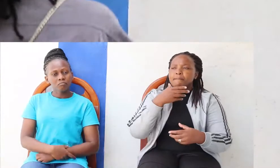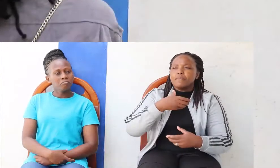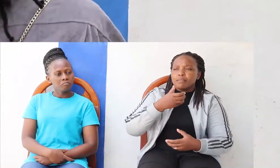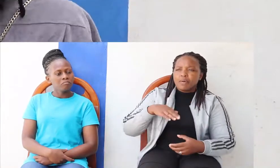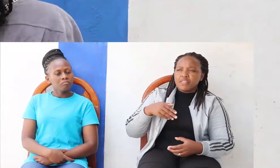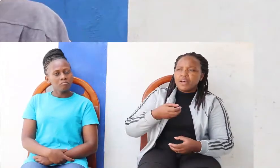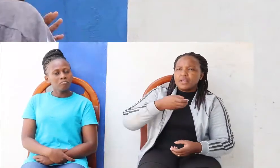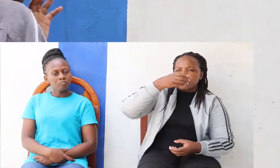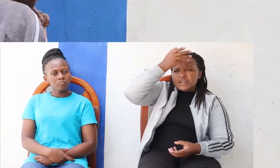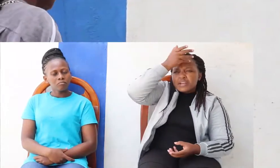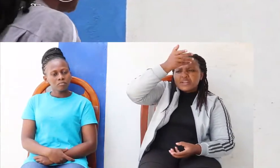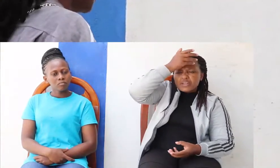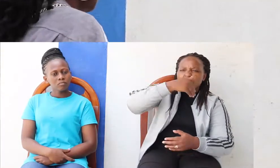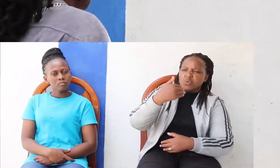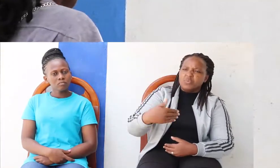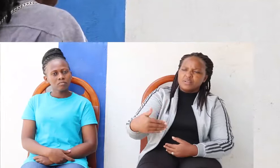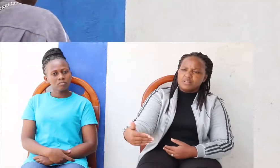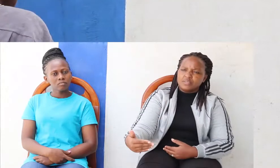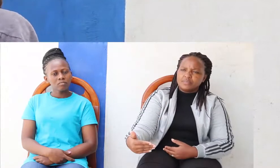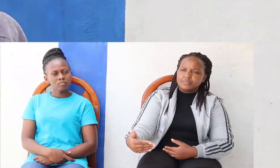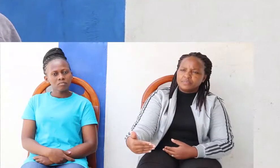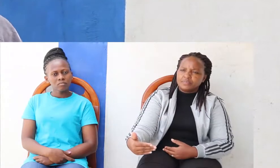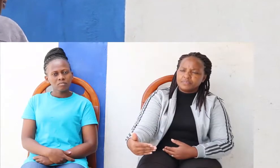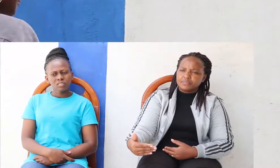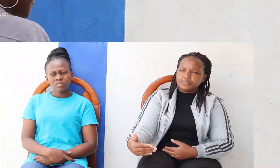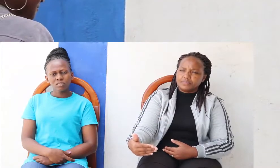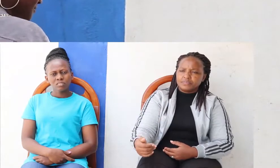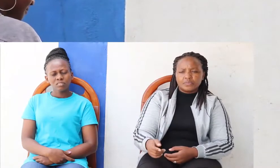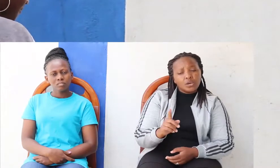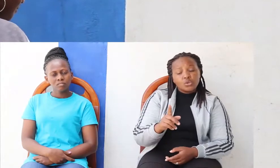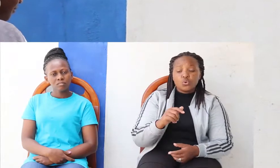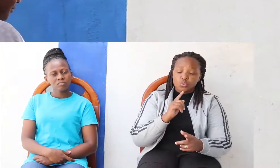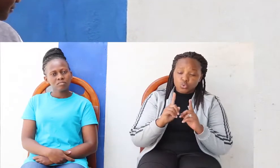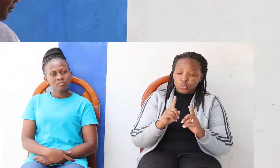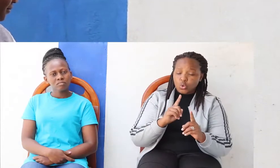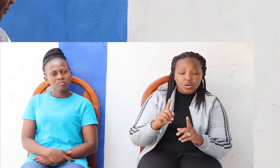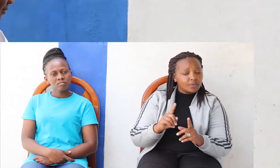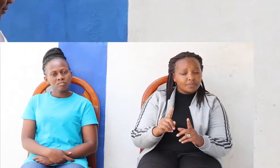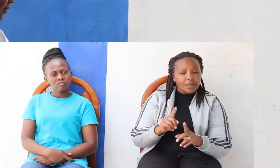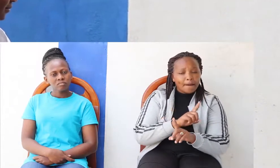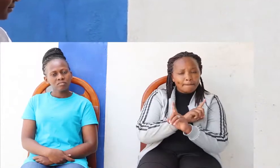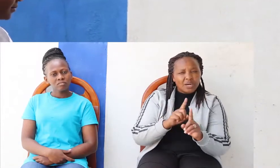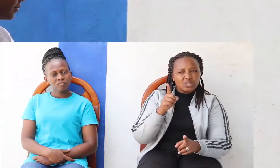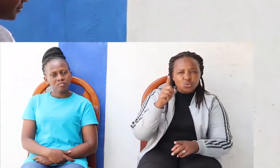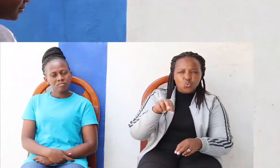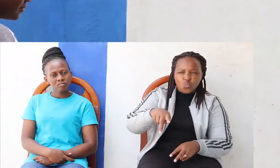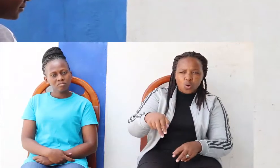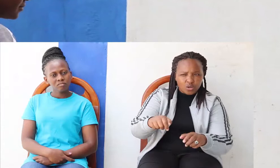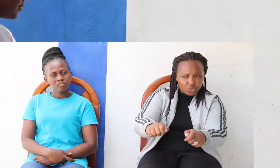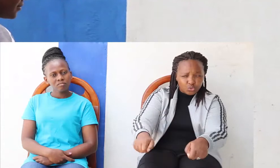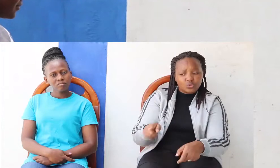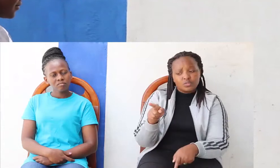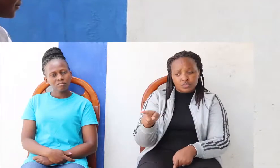akitafuta ni pombe tu. Ni pombe. Ni pombe. Mnaweza ongea, mnaweza sema vile mtasema. But until you walk in her